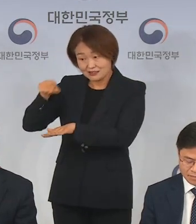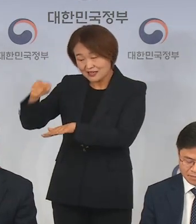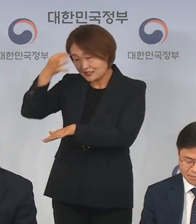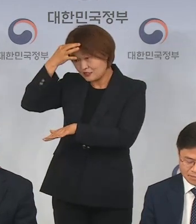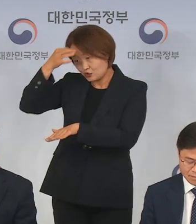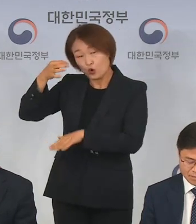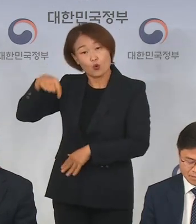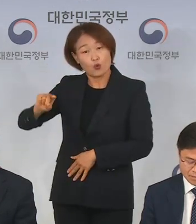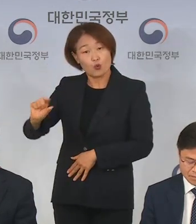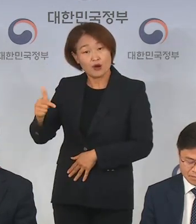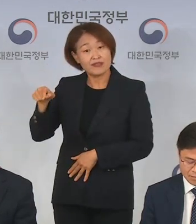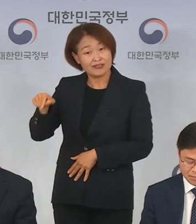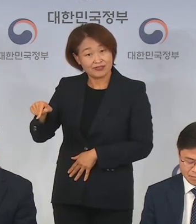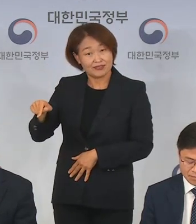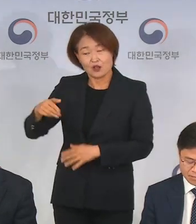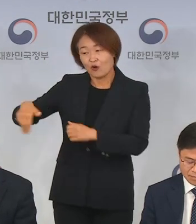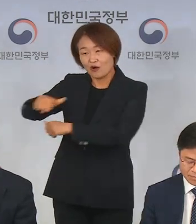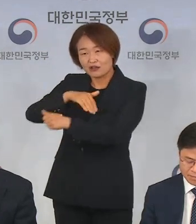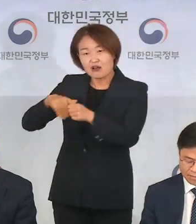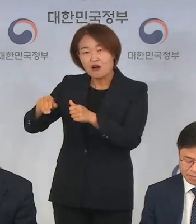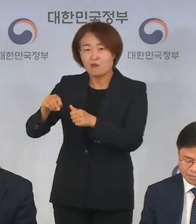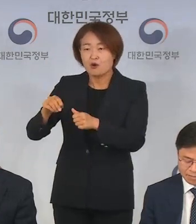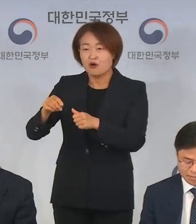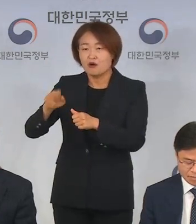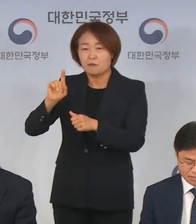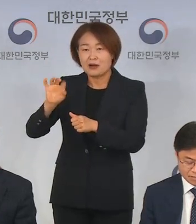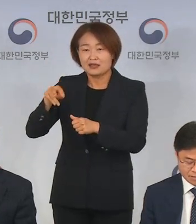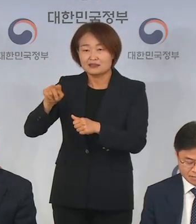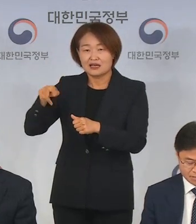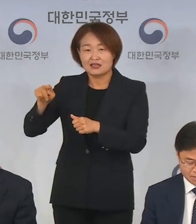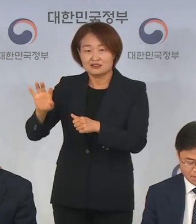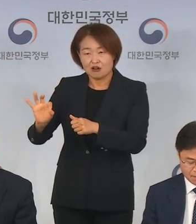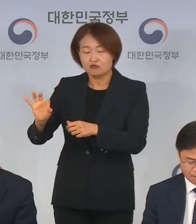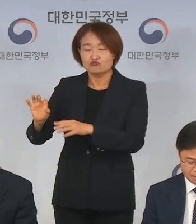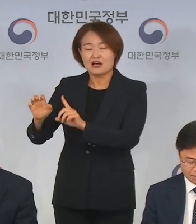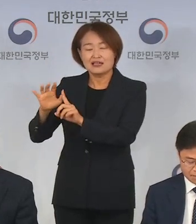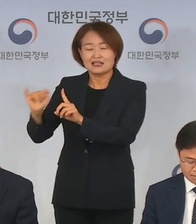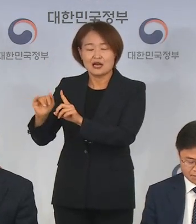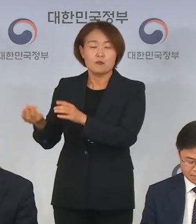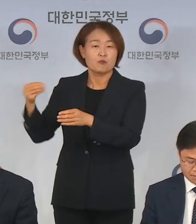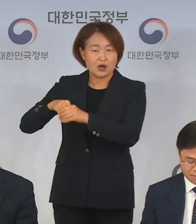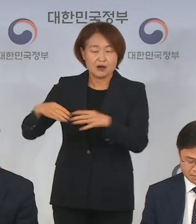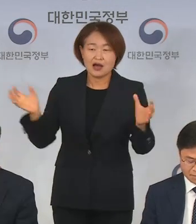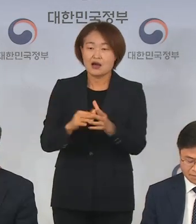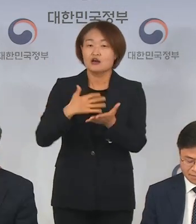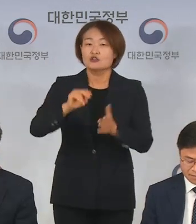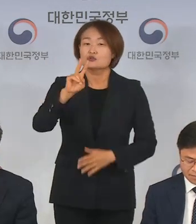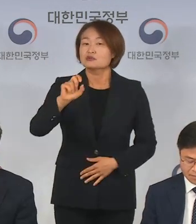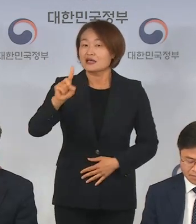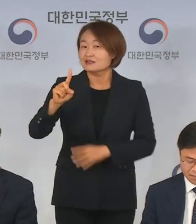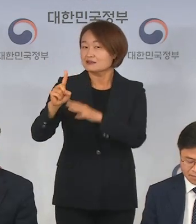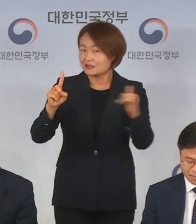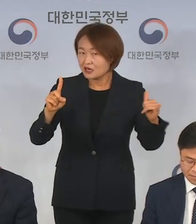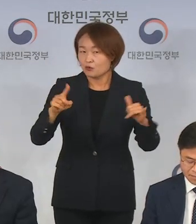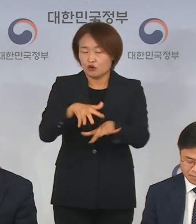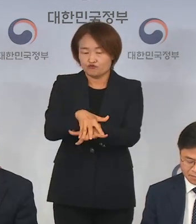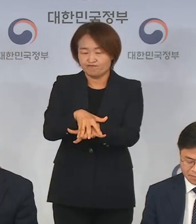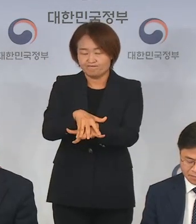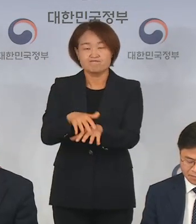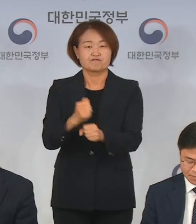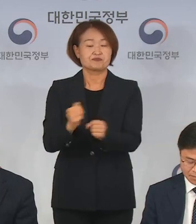한국해양과학기술원 내 해양환경방사능 전문가 1명 등 총 21명으로